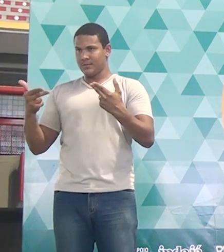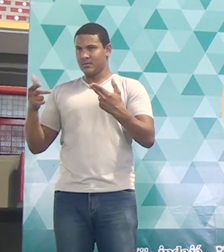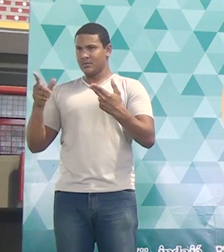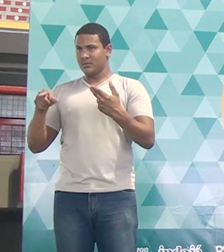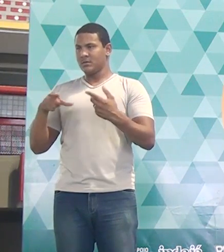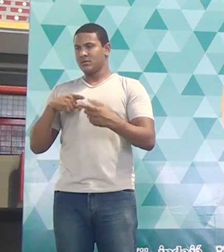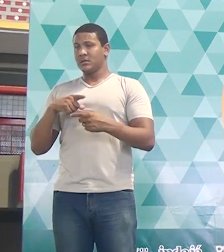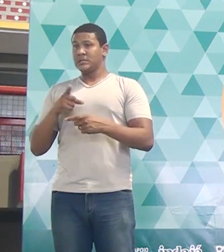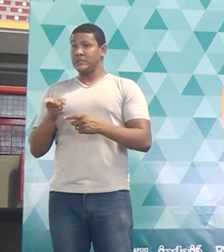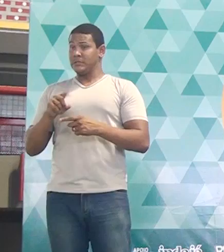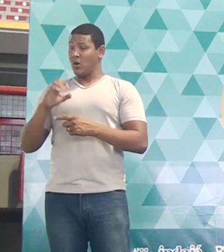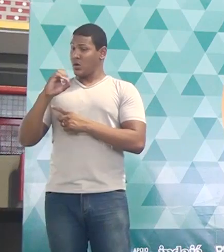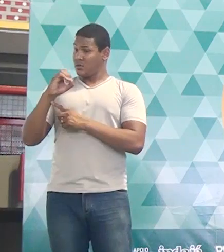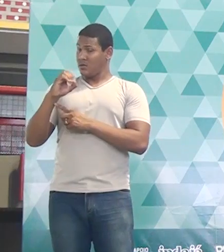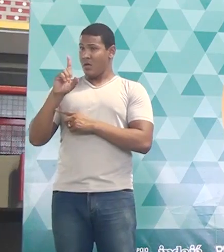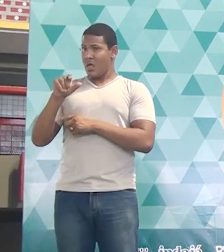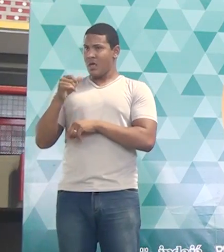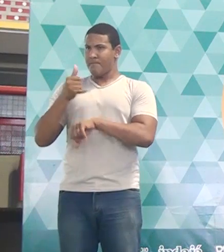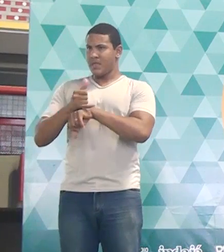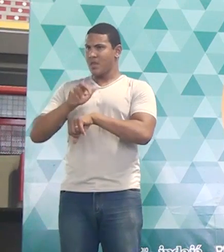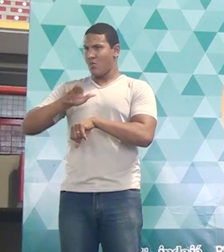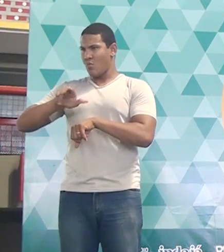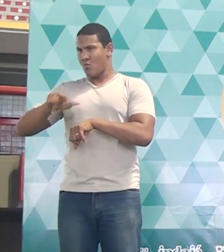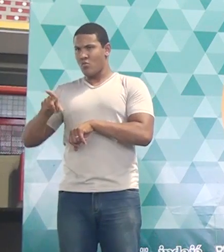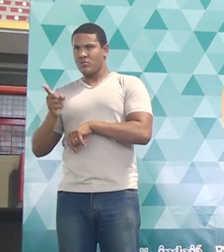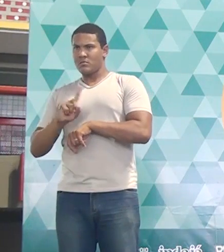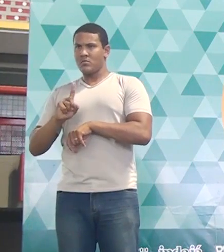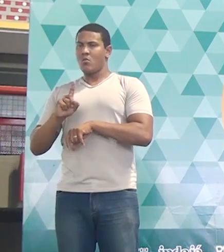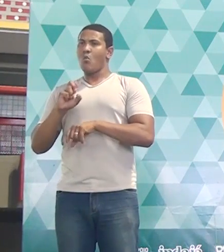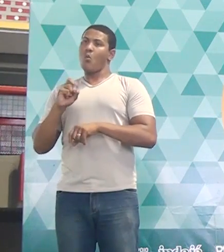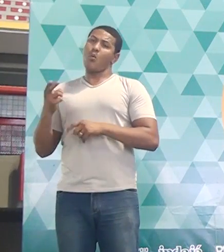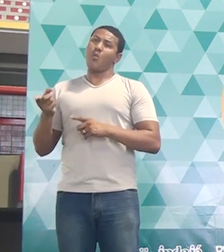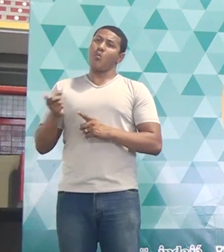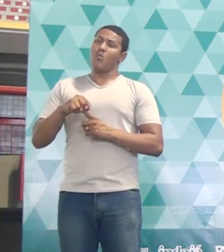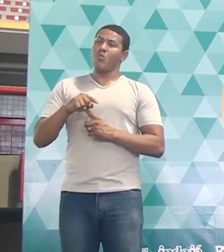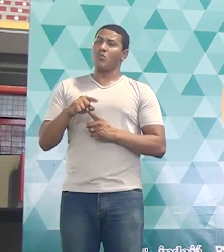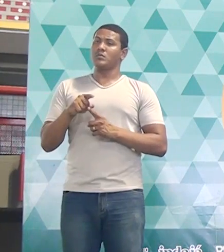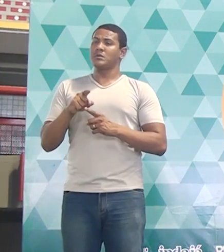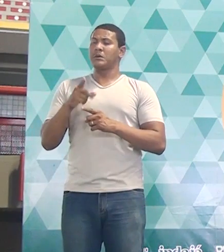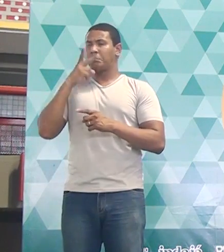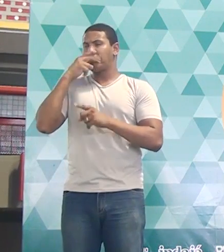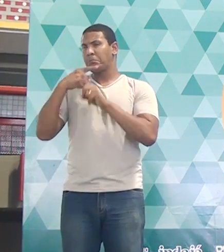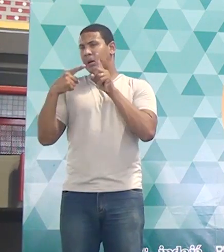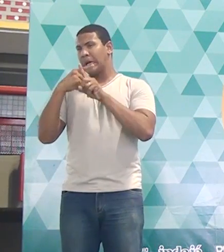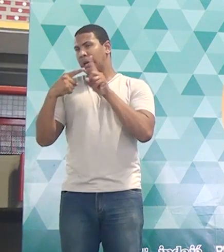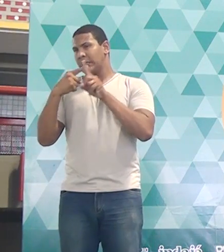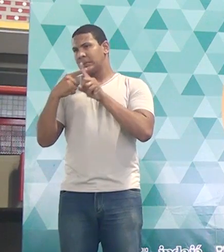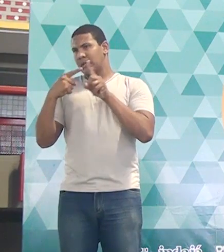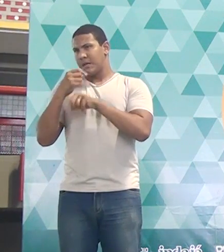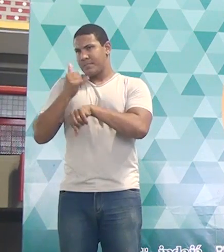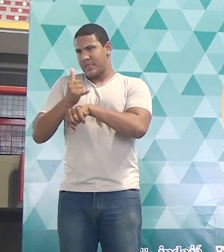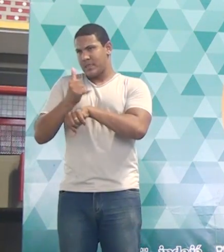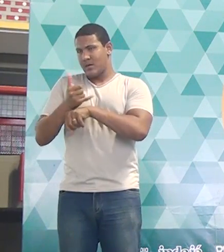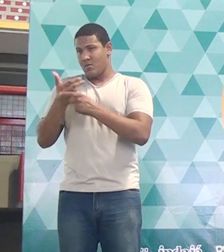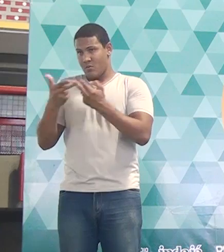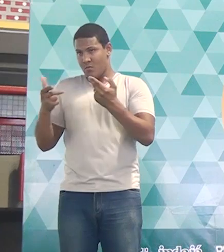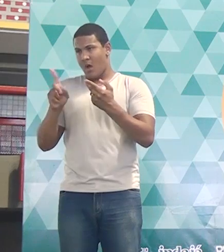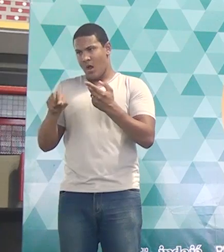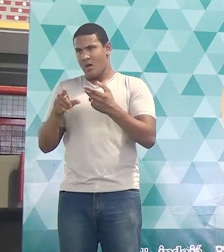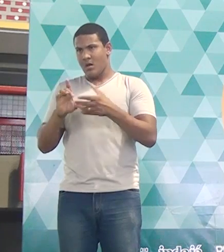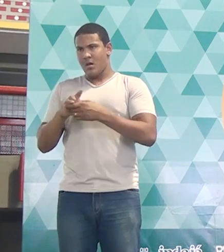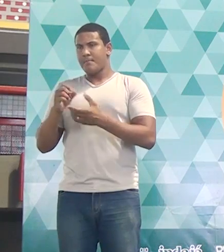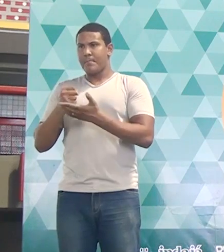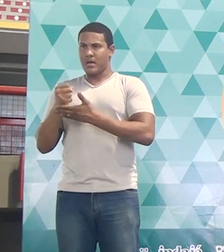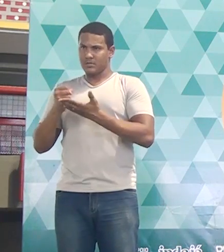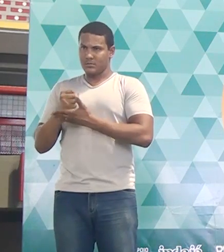com ametal ou semimetal, o óxido é ácido. Tem algumas exceções, mas quando vocês forem estudar